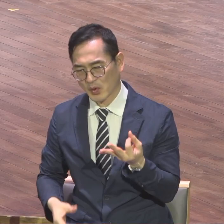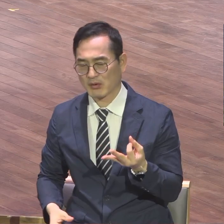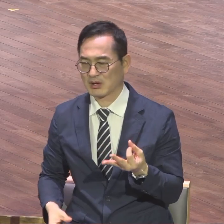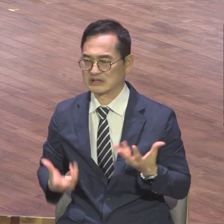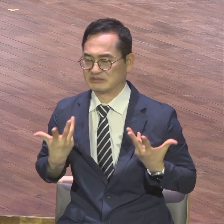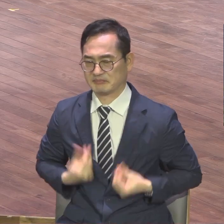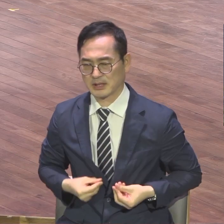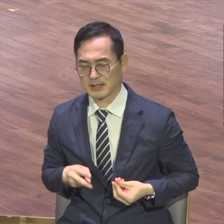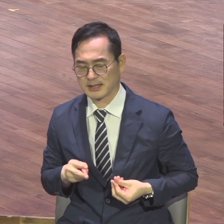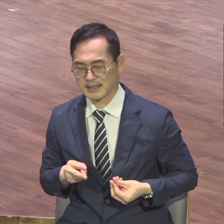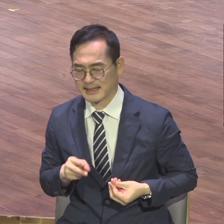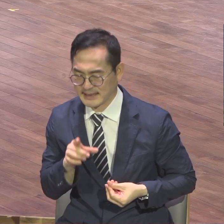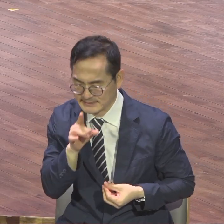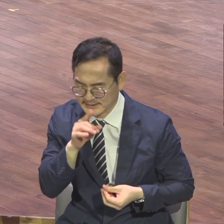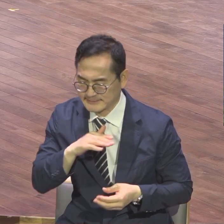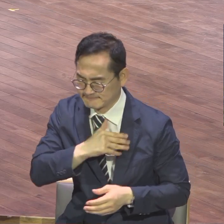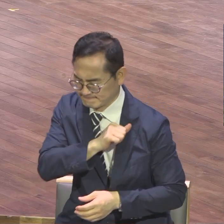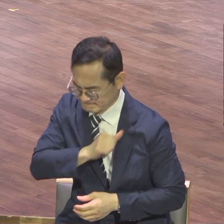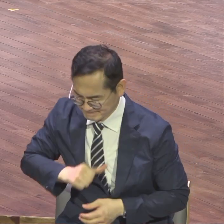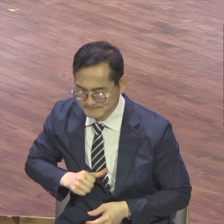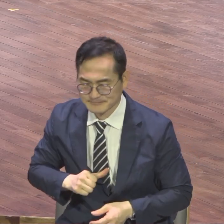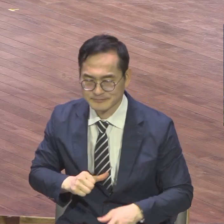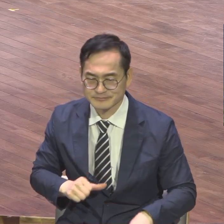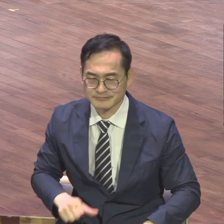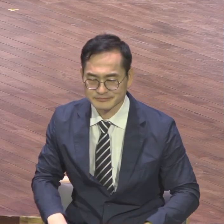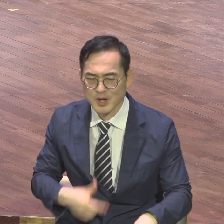바울은 복음을 위하여 모든 걸 행했습니다.